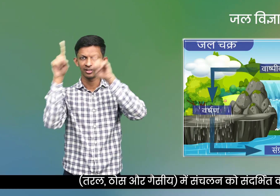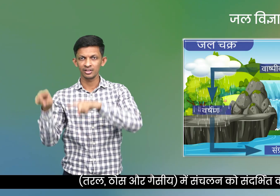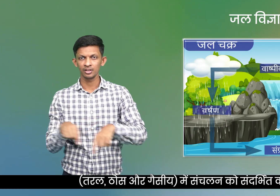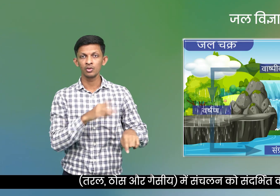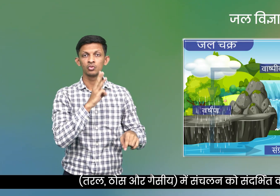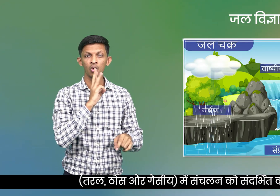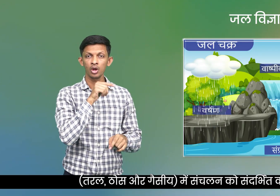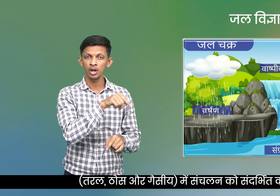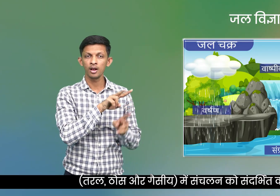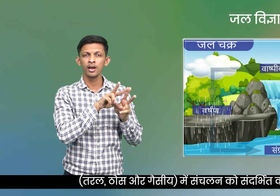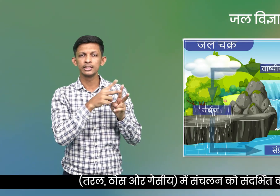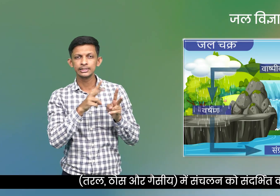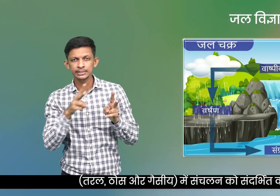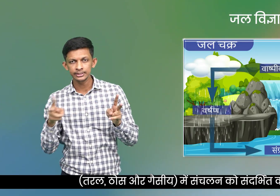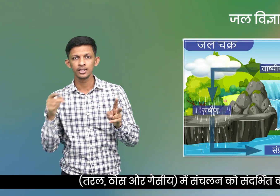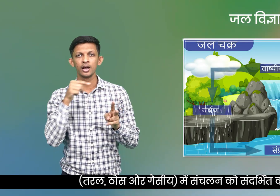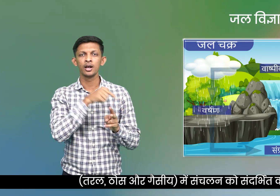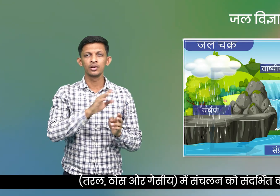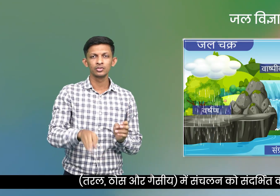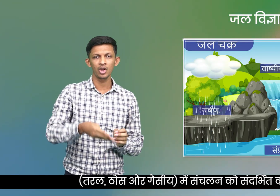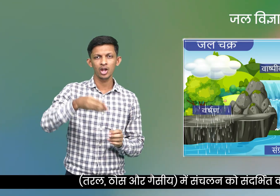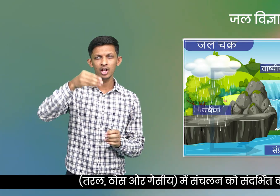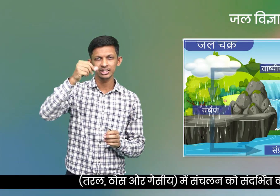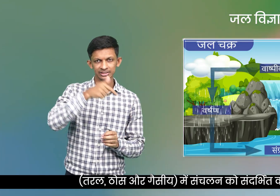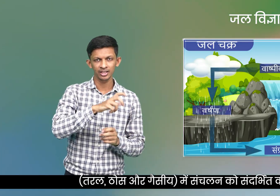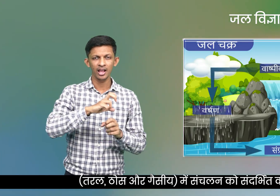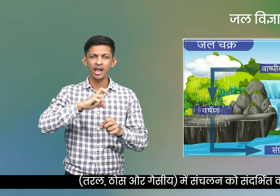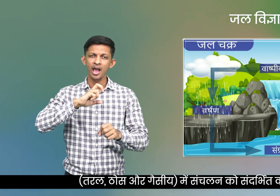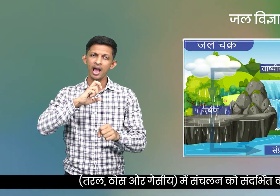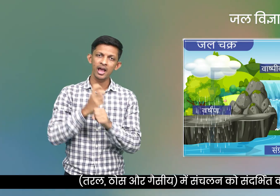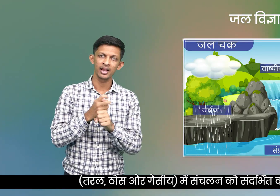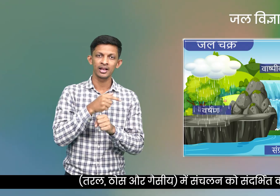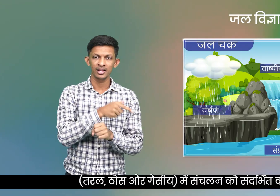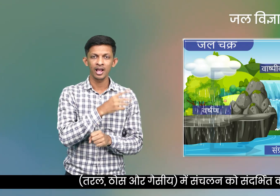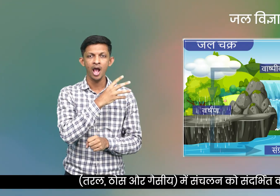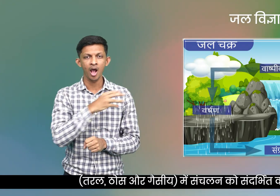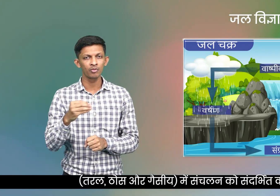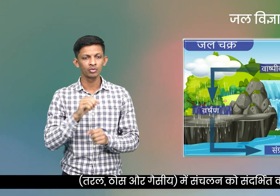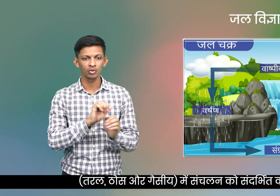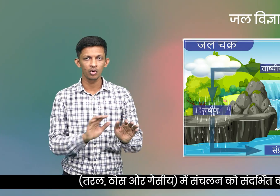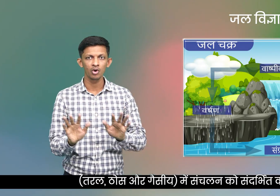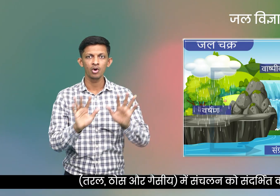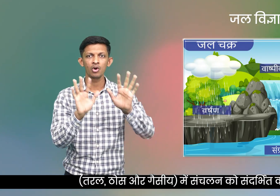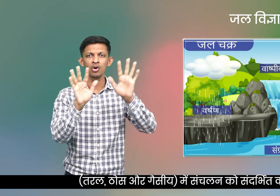और गैसीय में संचलन को संदर्भित करता है।